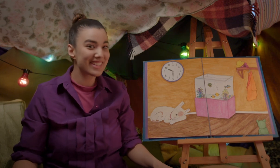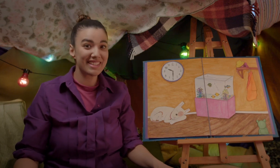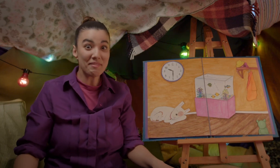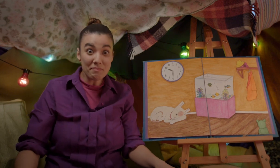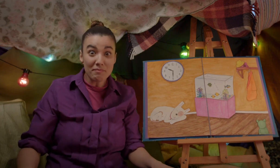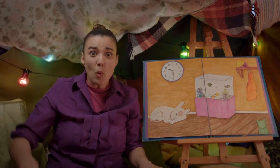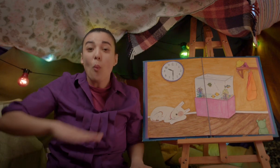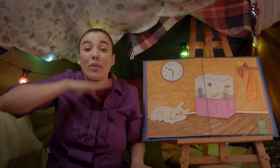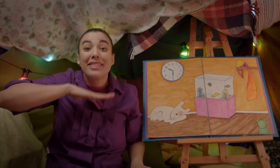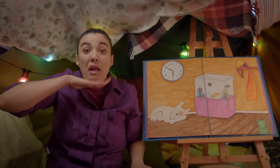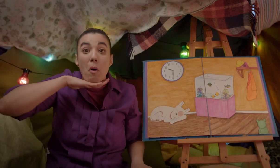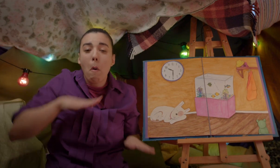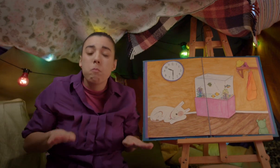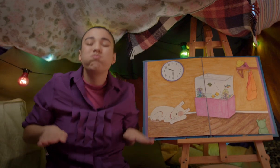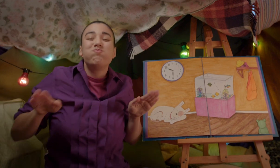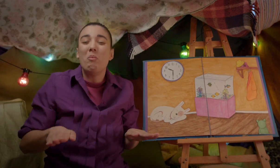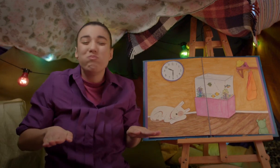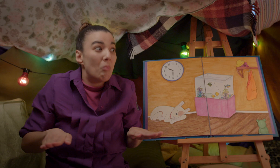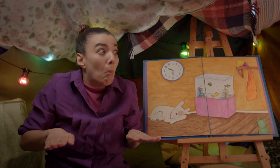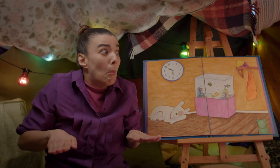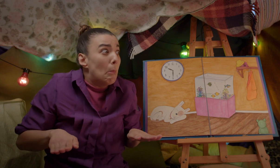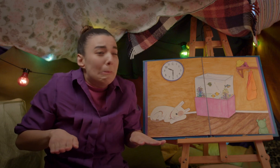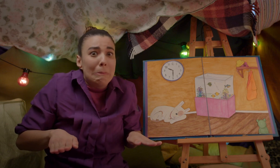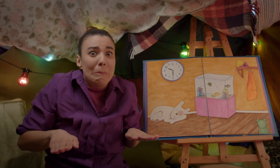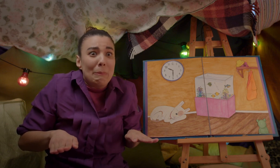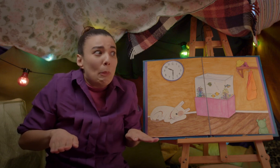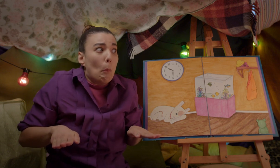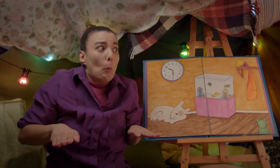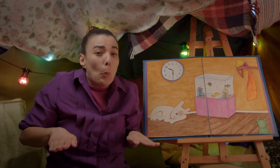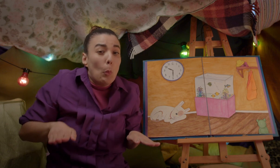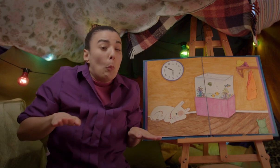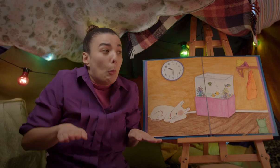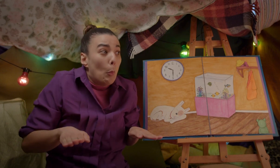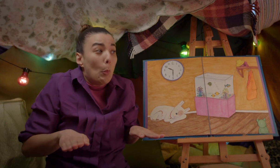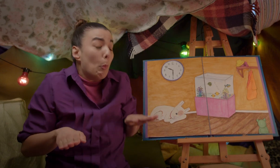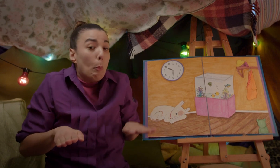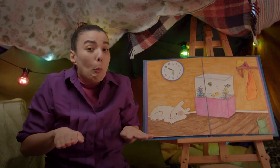Ja, grodan hoppade in. Oj. Men sen fick den smyga.